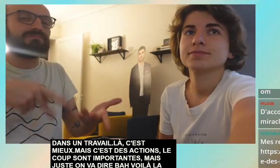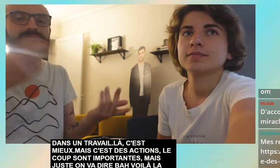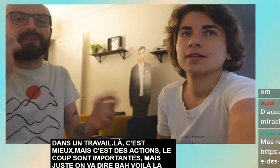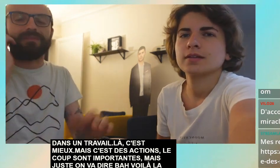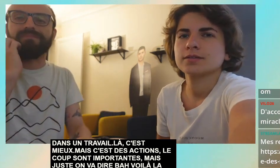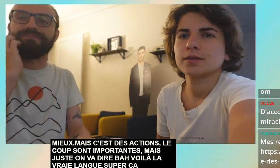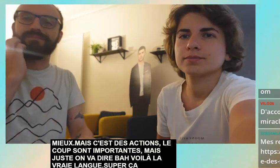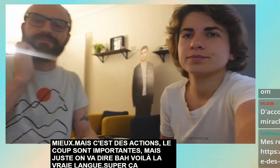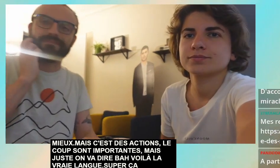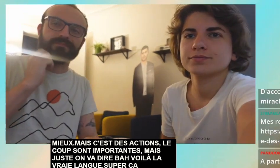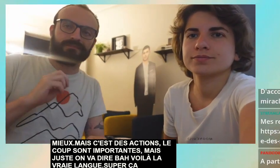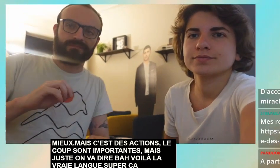Voilà.